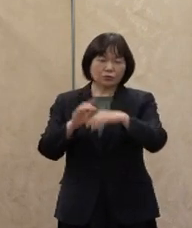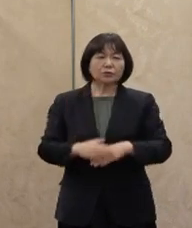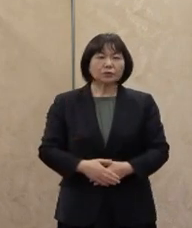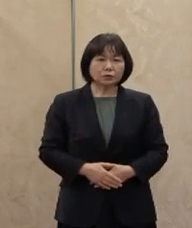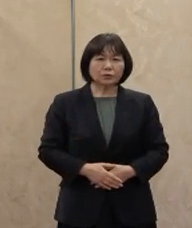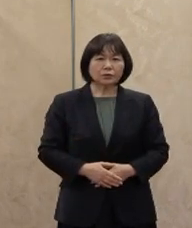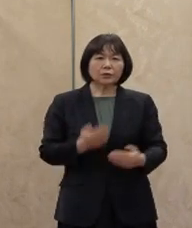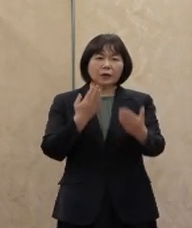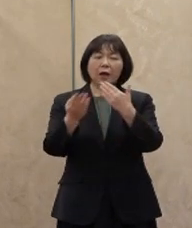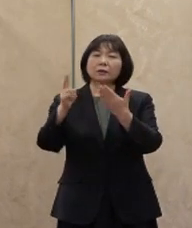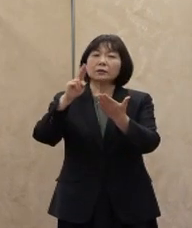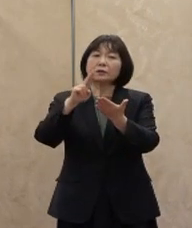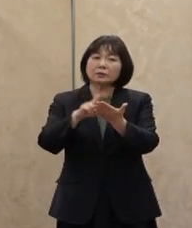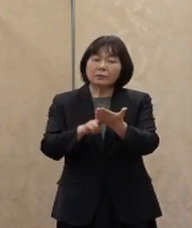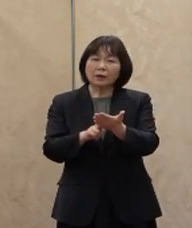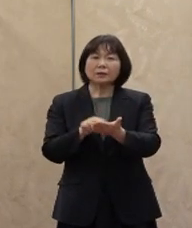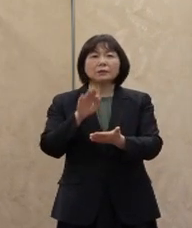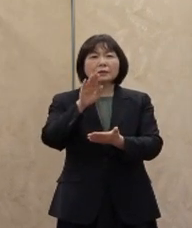と形になったら